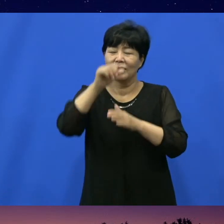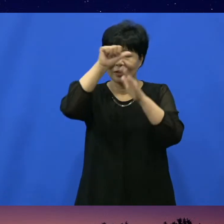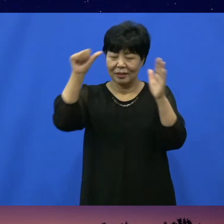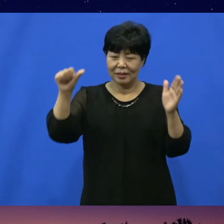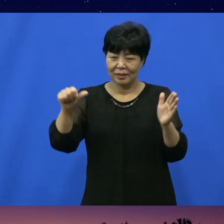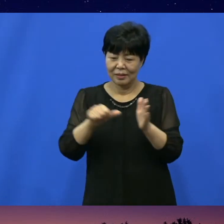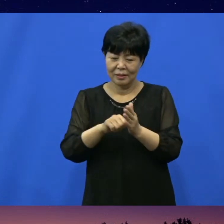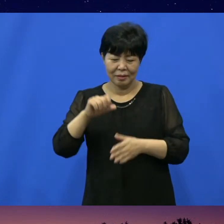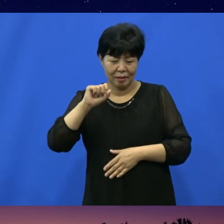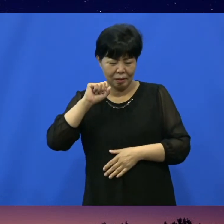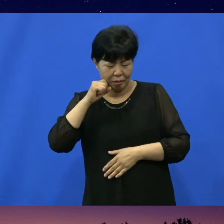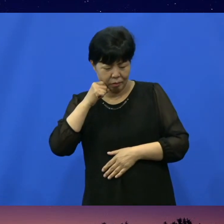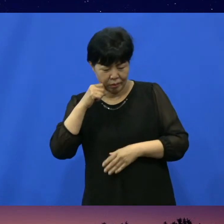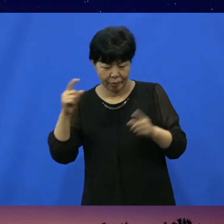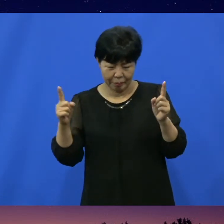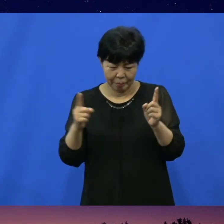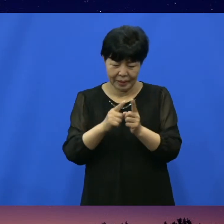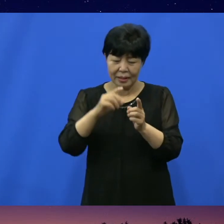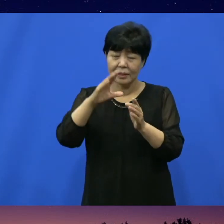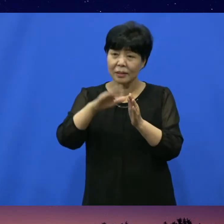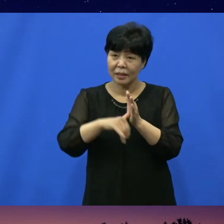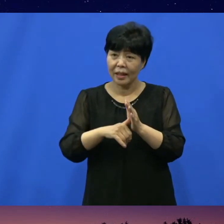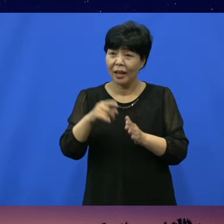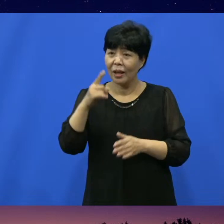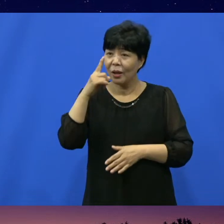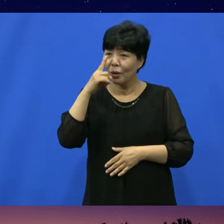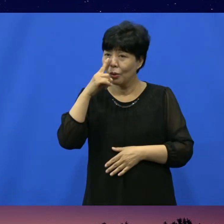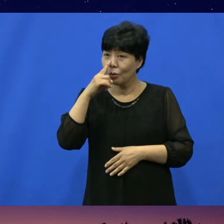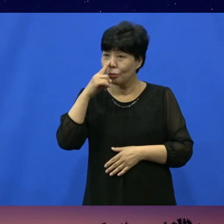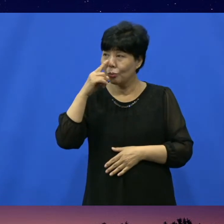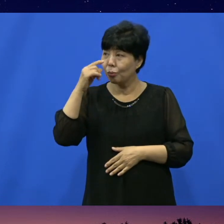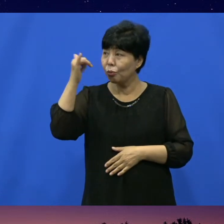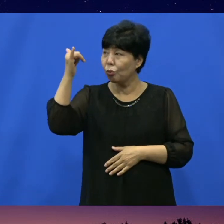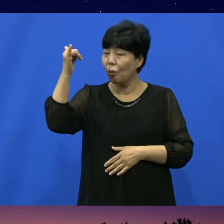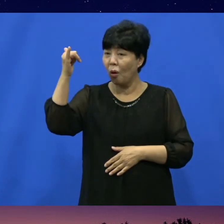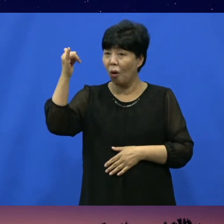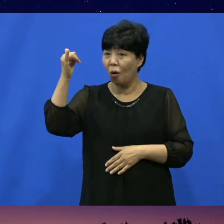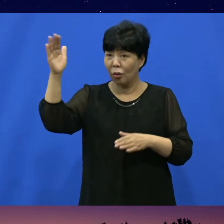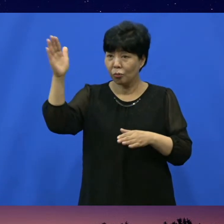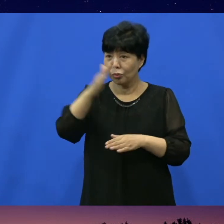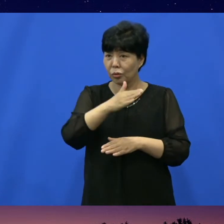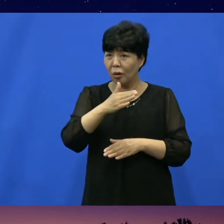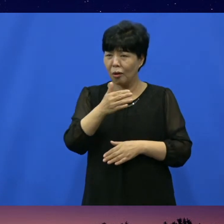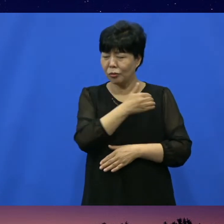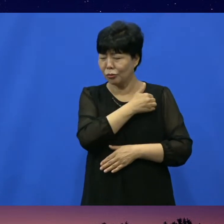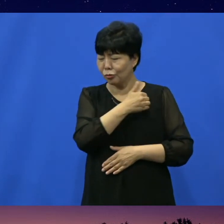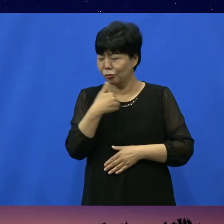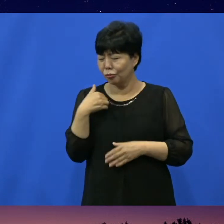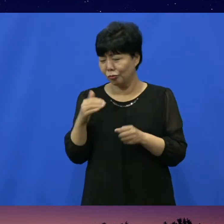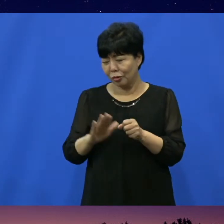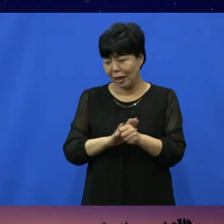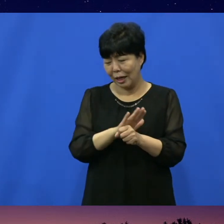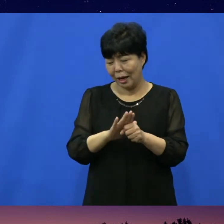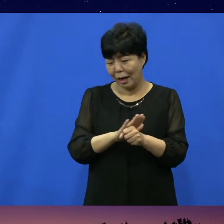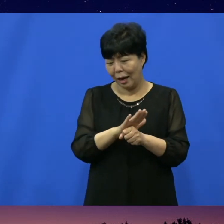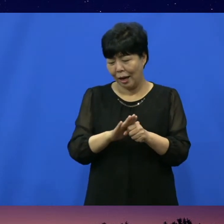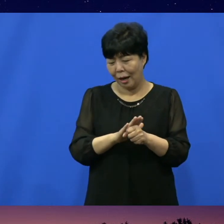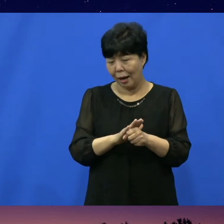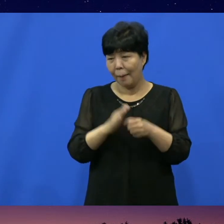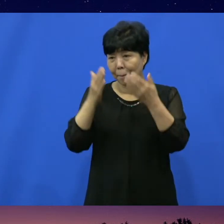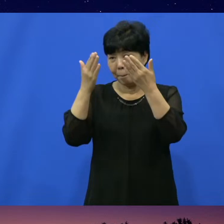인생에 어려움이 있어도 그 부모의 사랑이 충분히 그래도 많이 받았던 완전하지는 않지만